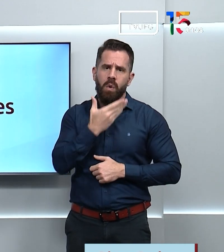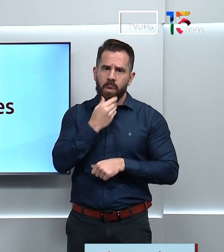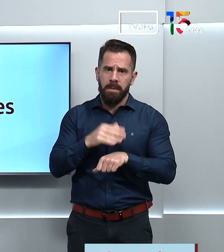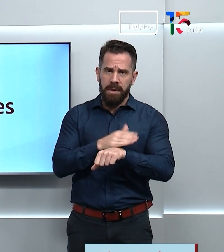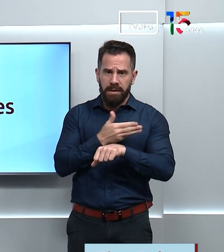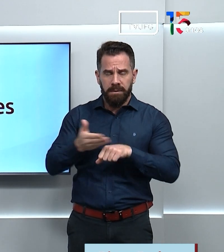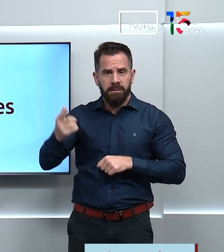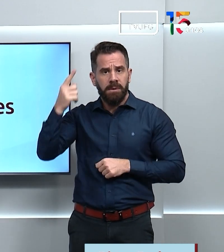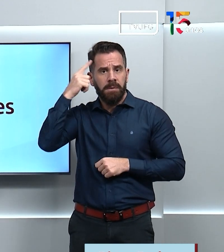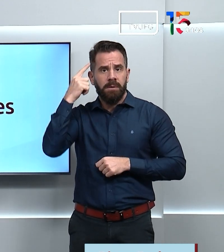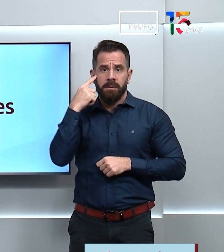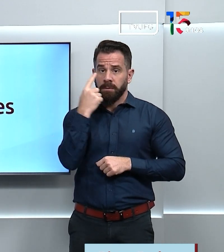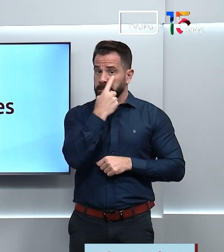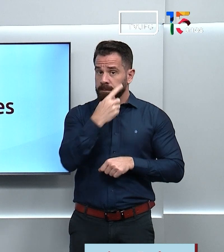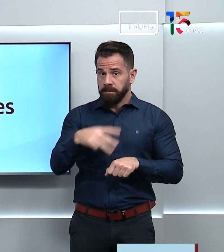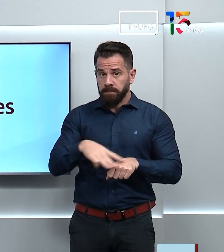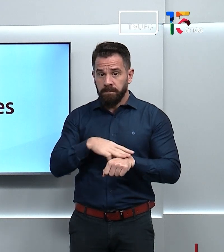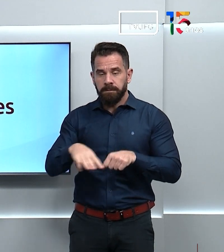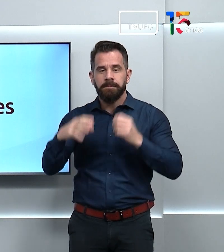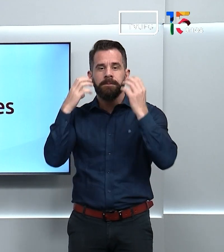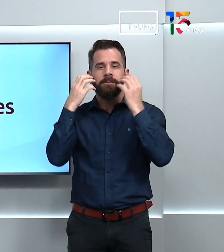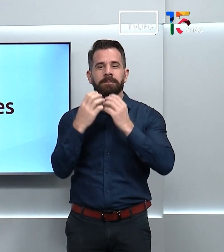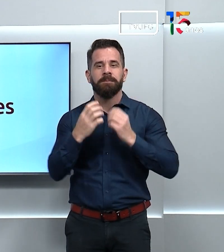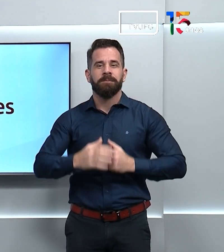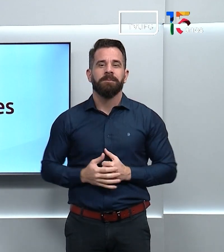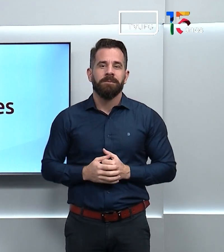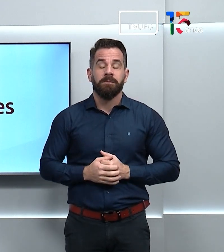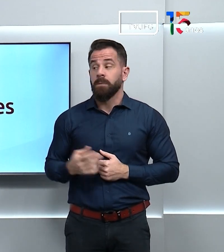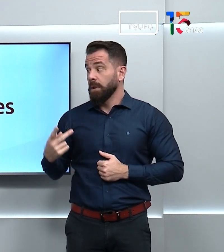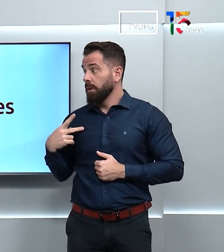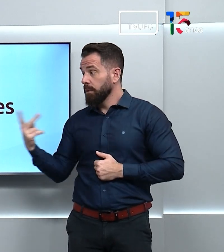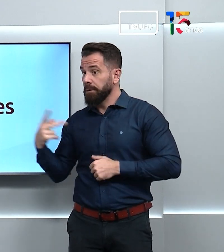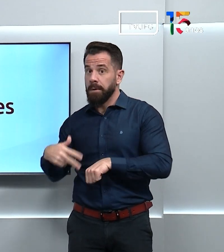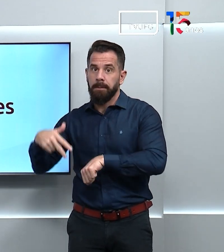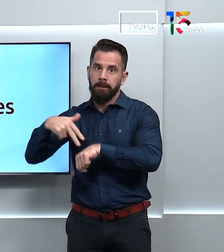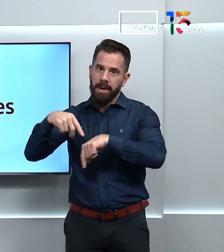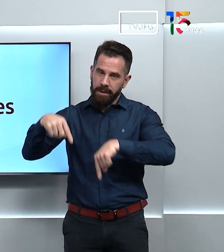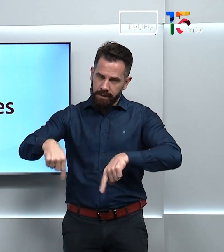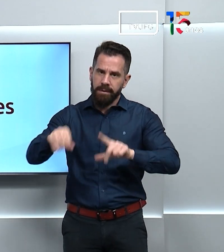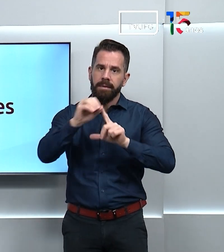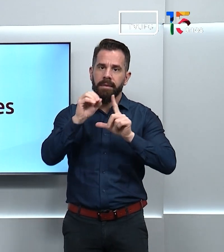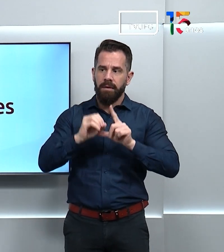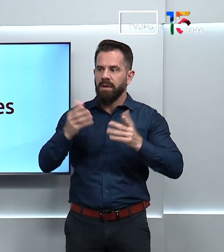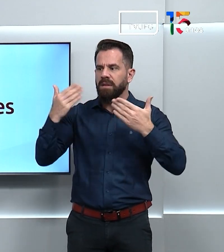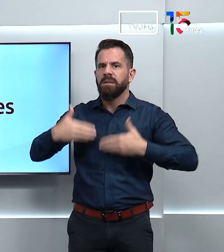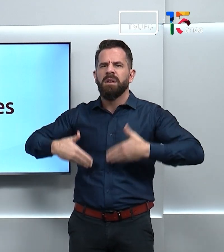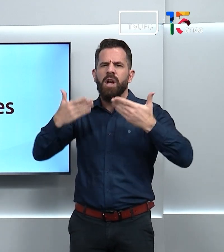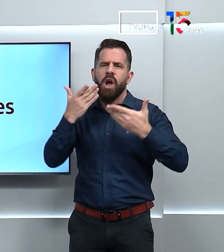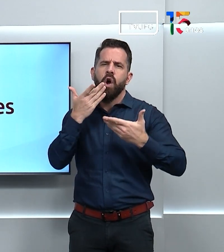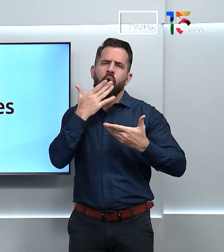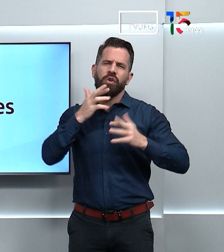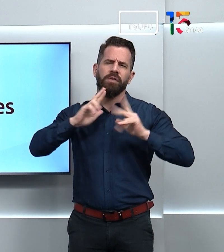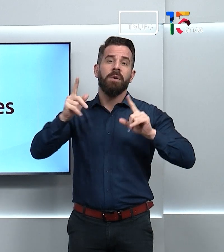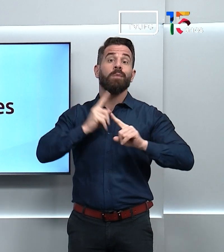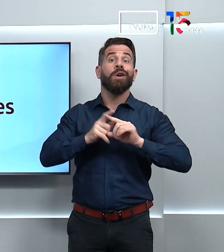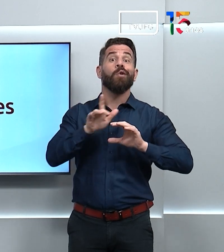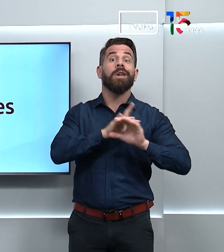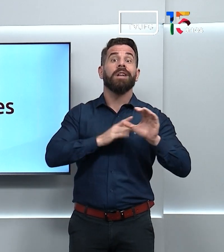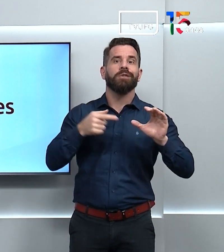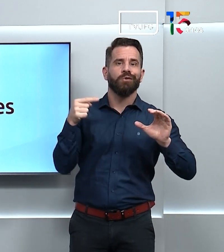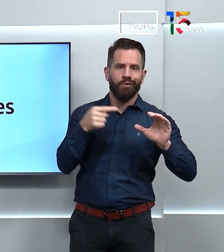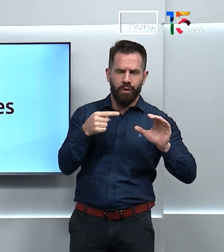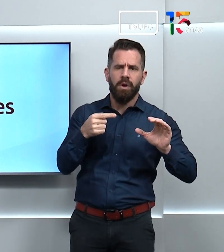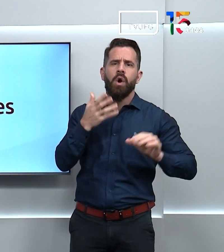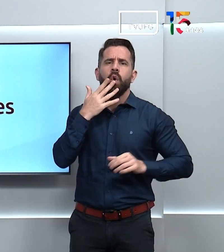pele clara, com cabelos e olhos castanhos e barba cheia. Nós dois estamos de pé e atrás está o cenário do Conexões, em tons de azul